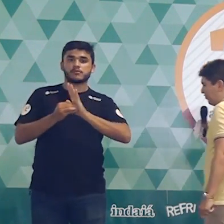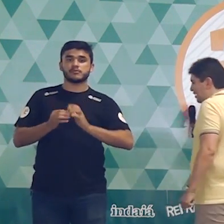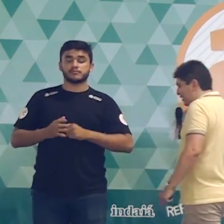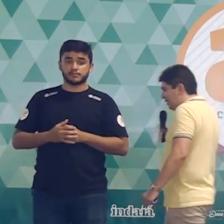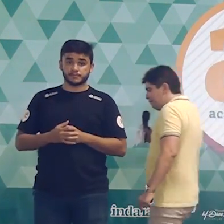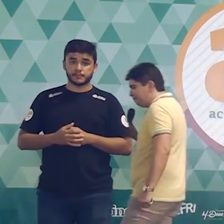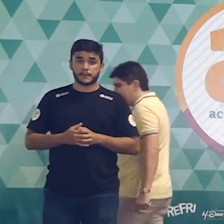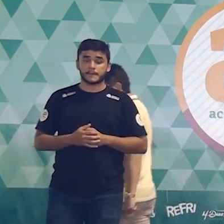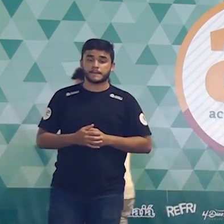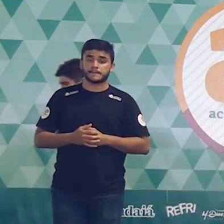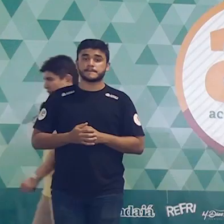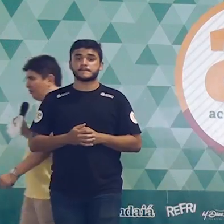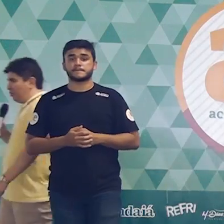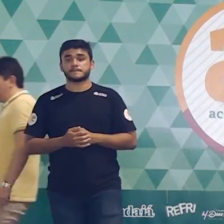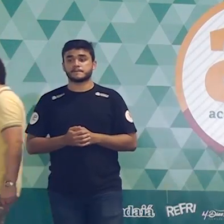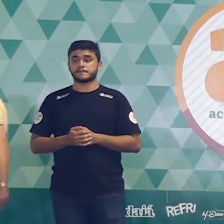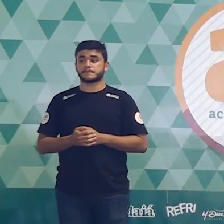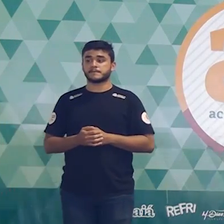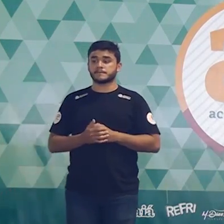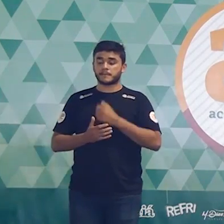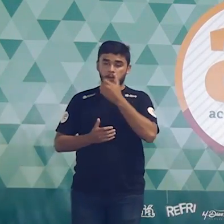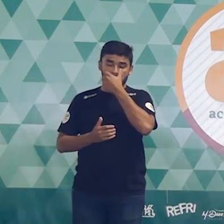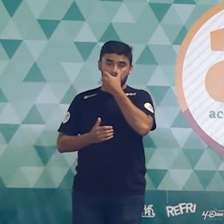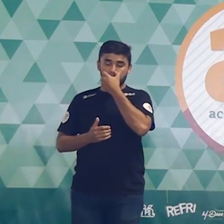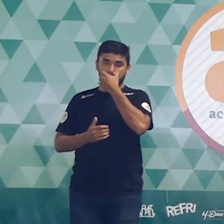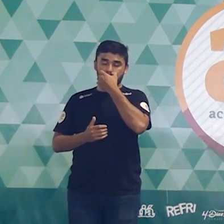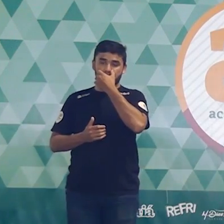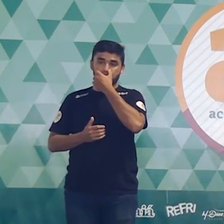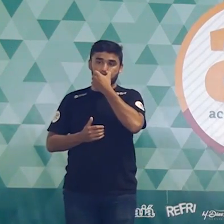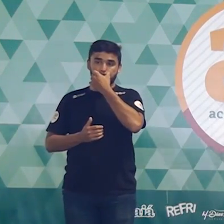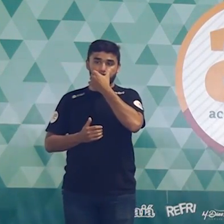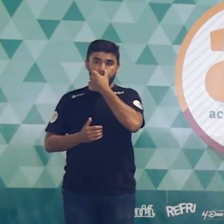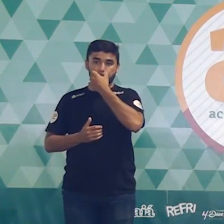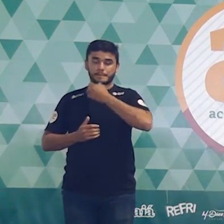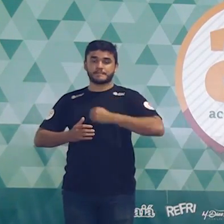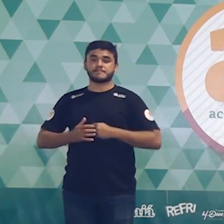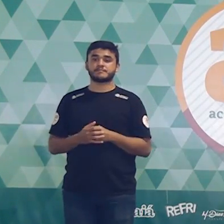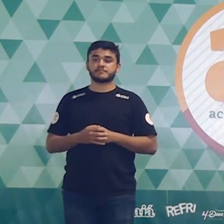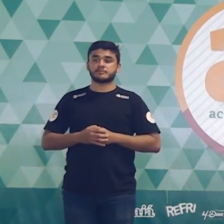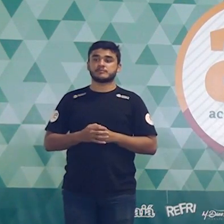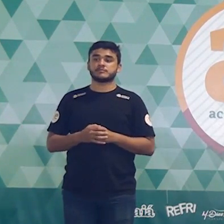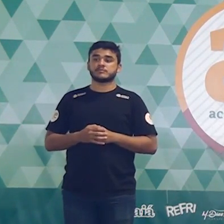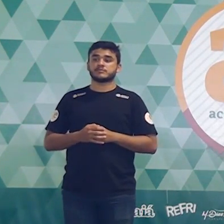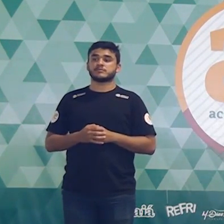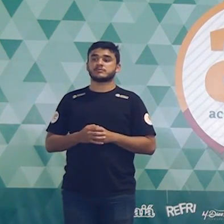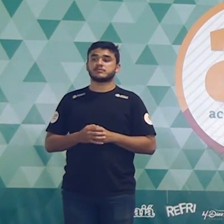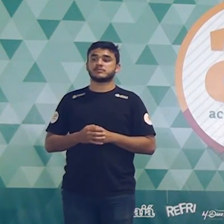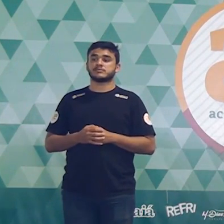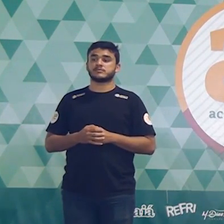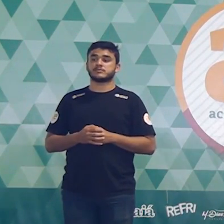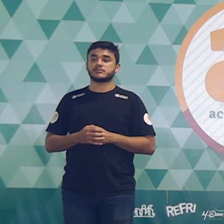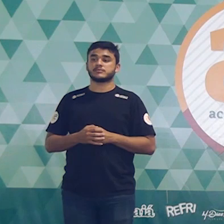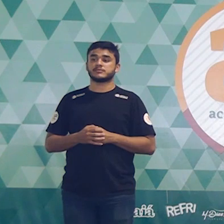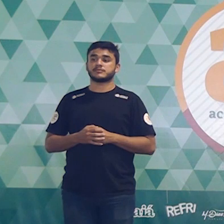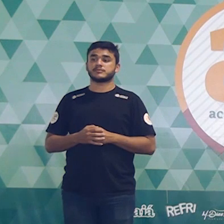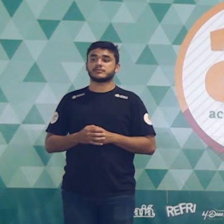Ação, o que fazer. Dá uma voltinha aqui, ficar perto de vocês. Ação, que é o que fazer.